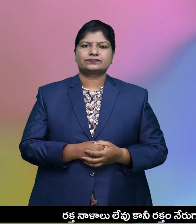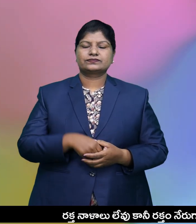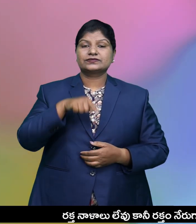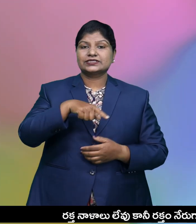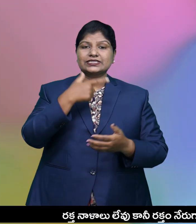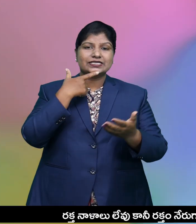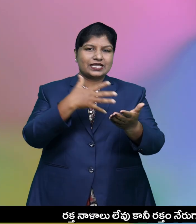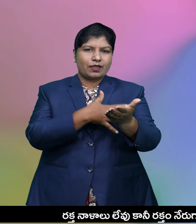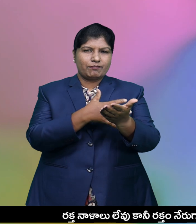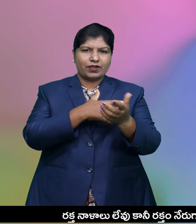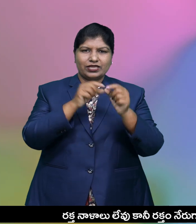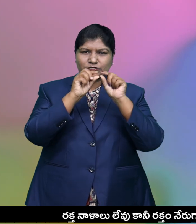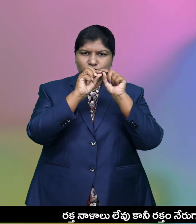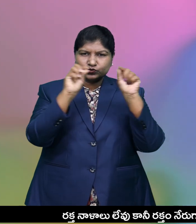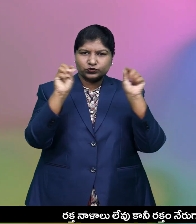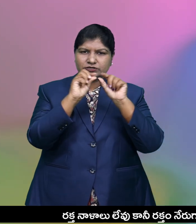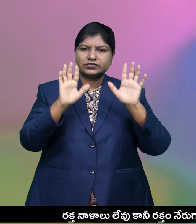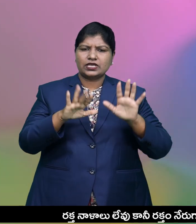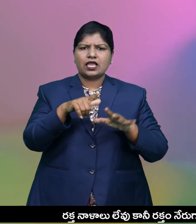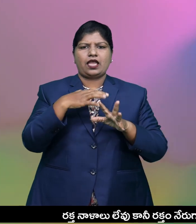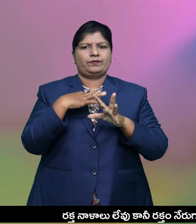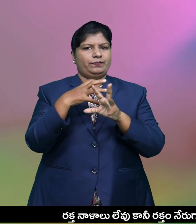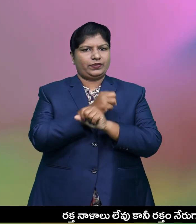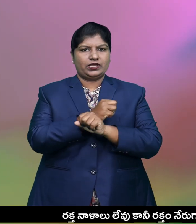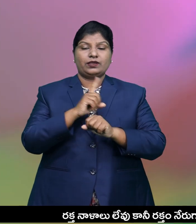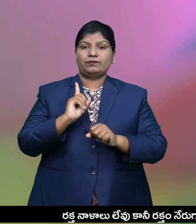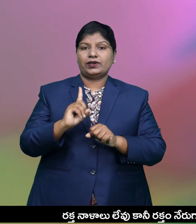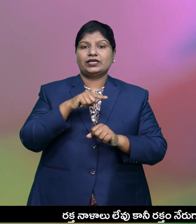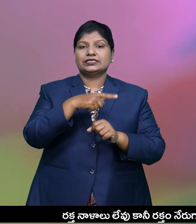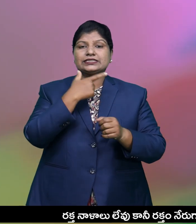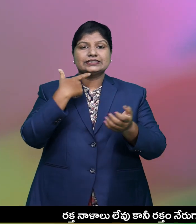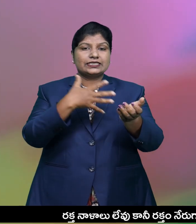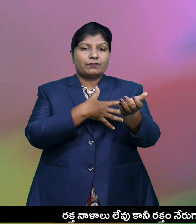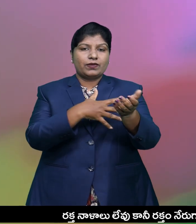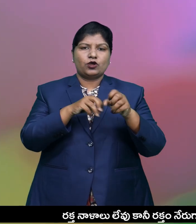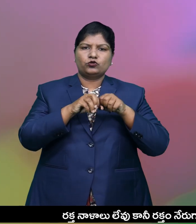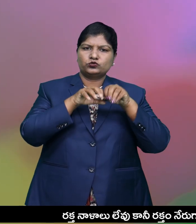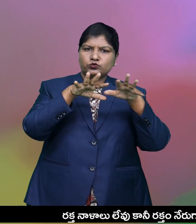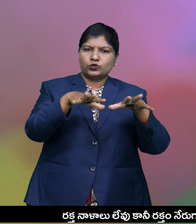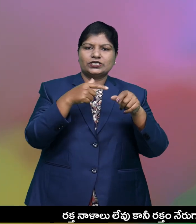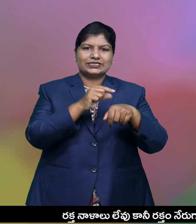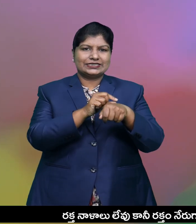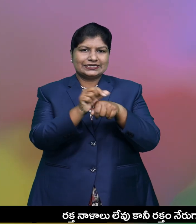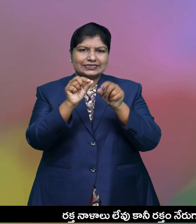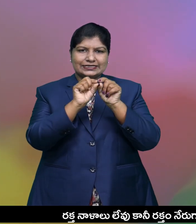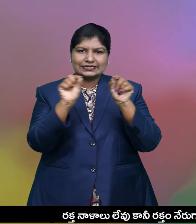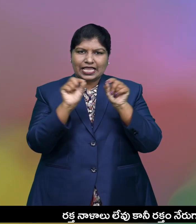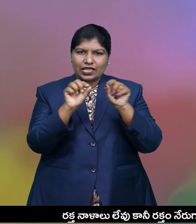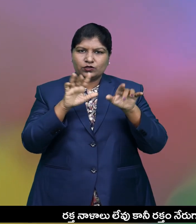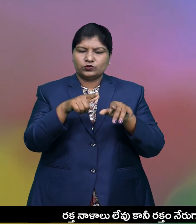రక్తనాళాలు లేవు కానీ రక్తం నేరుగా పోషకాలను సరఫరా చేసే కణజాలాలను నింపుతుంది.